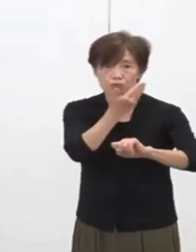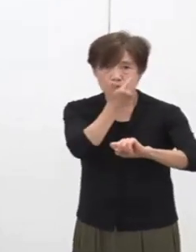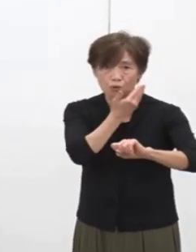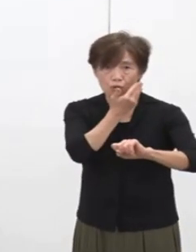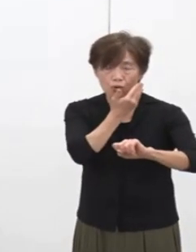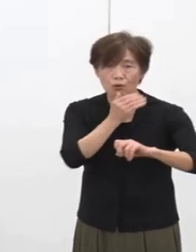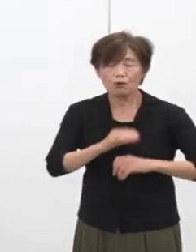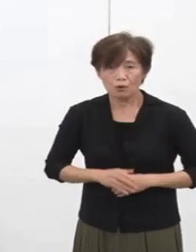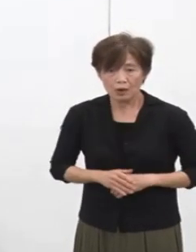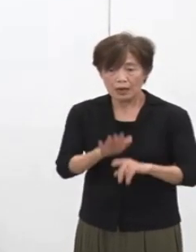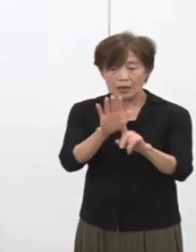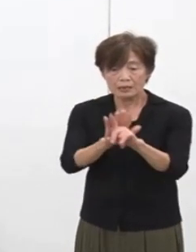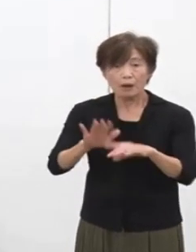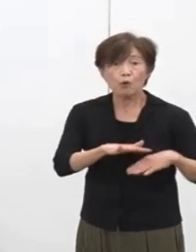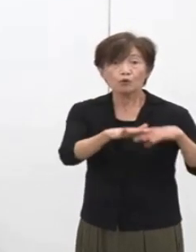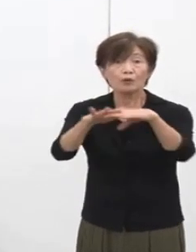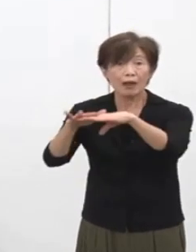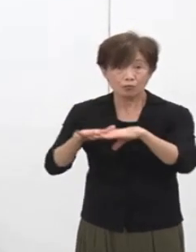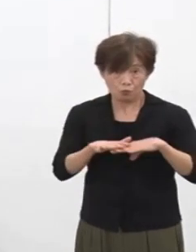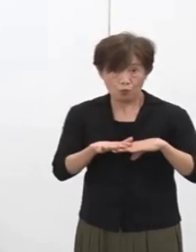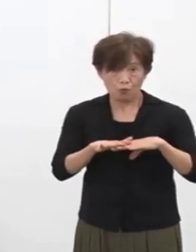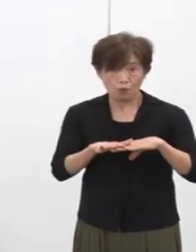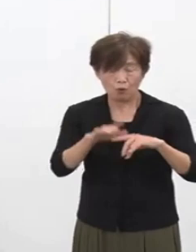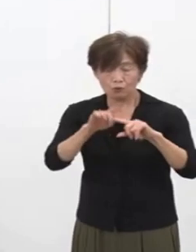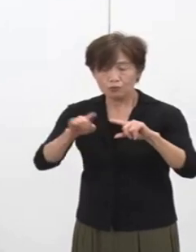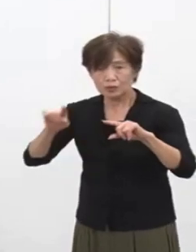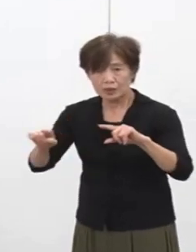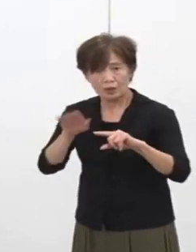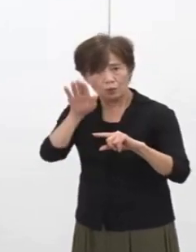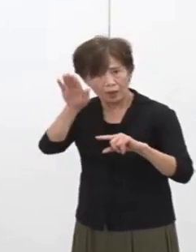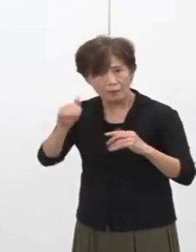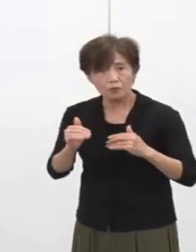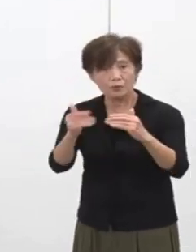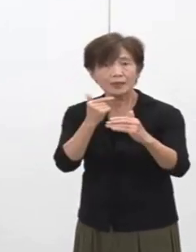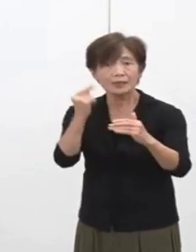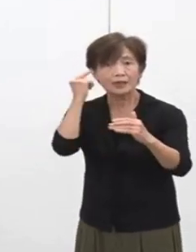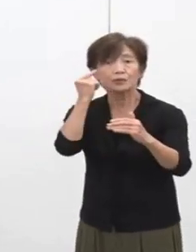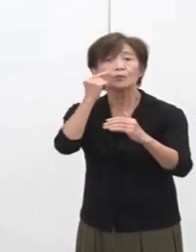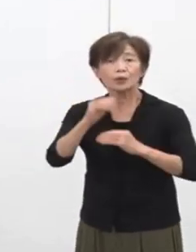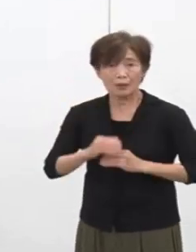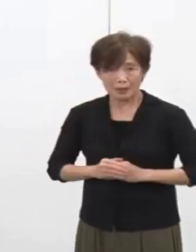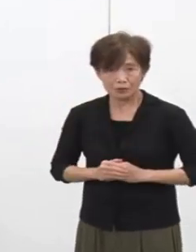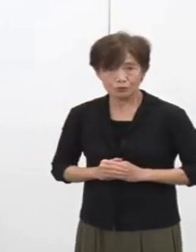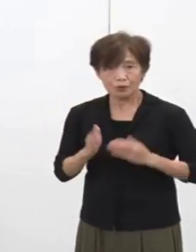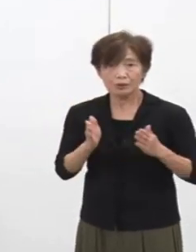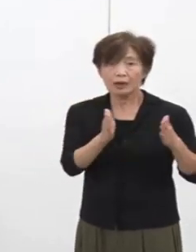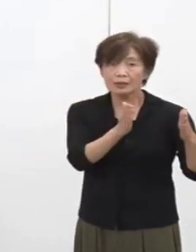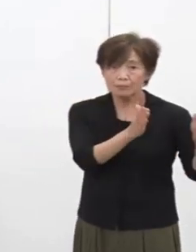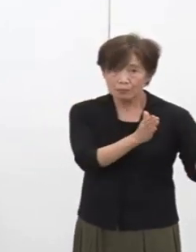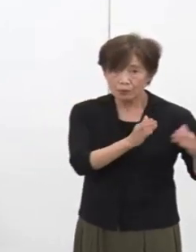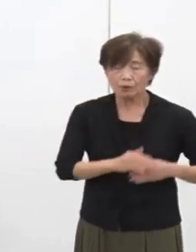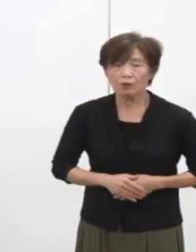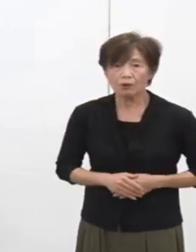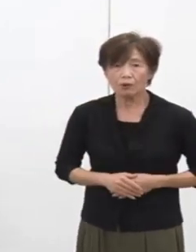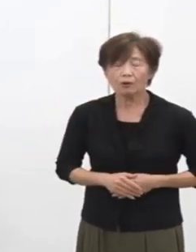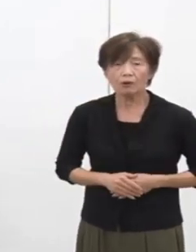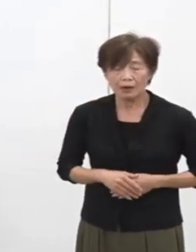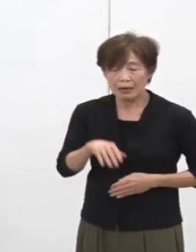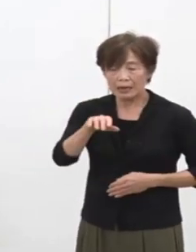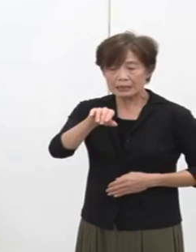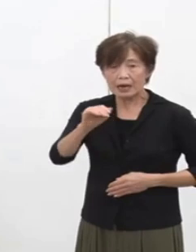これはサポートネットを中心にこれからも進めていきたいと思います。で、一方でサポートネット